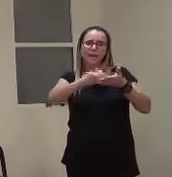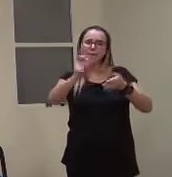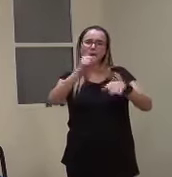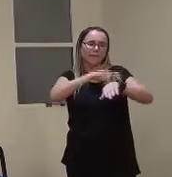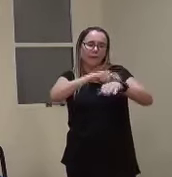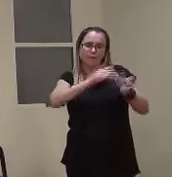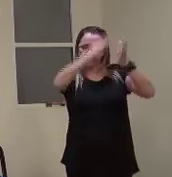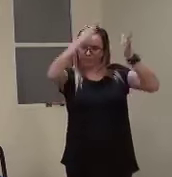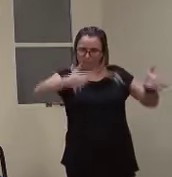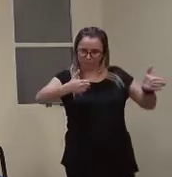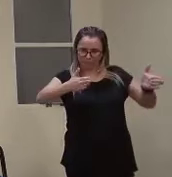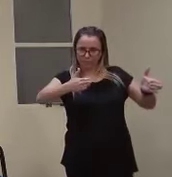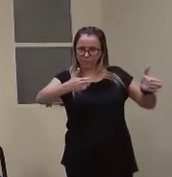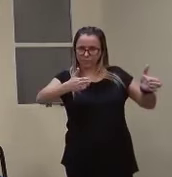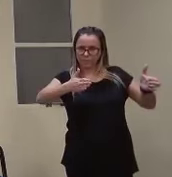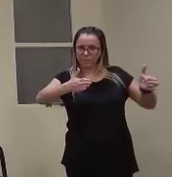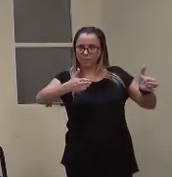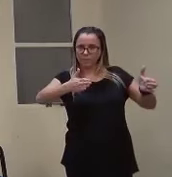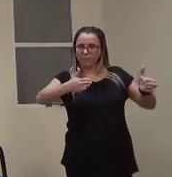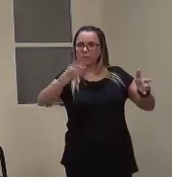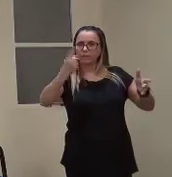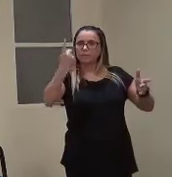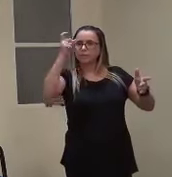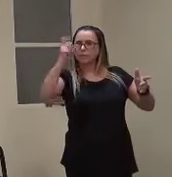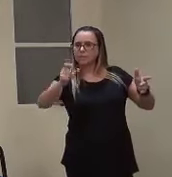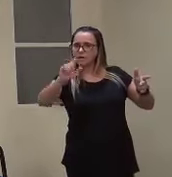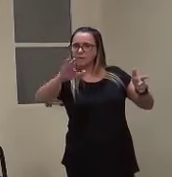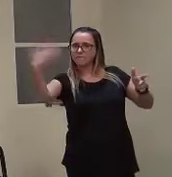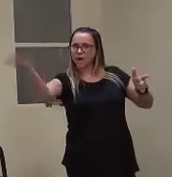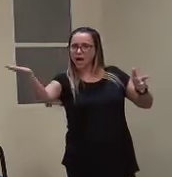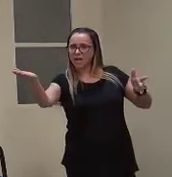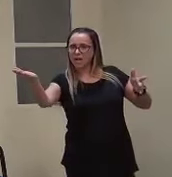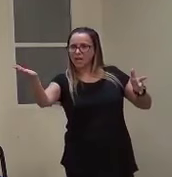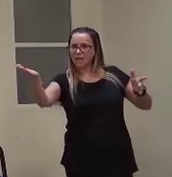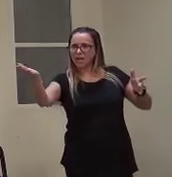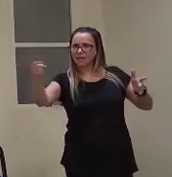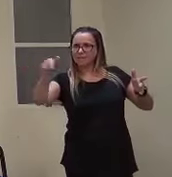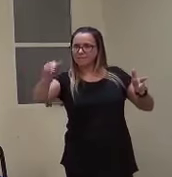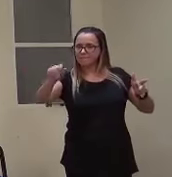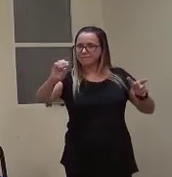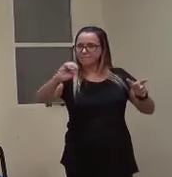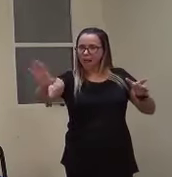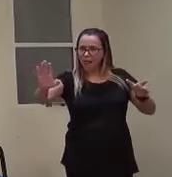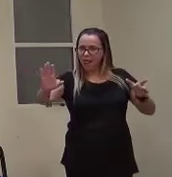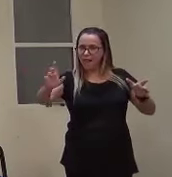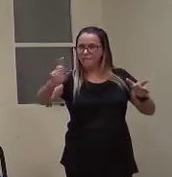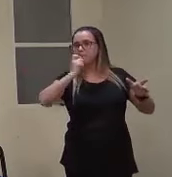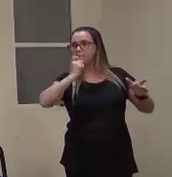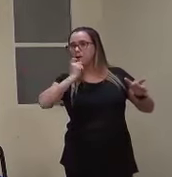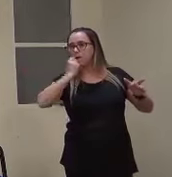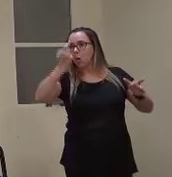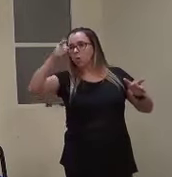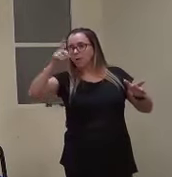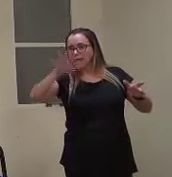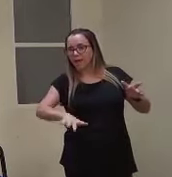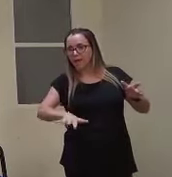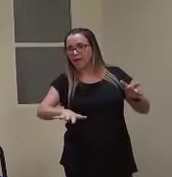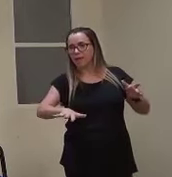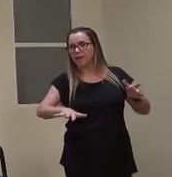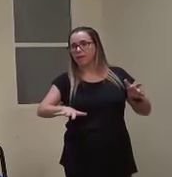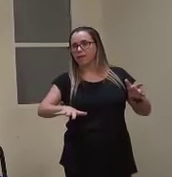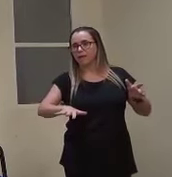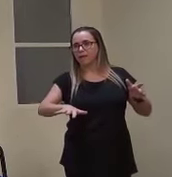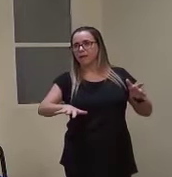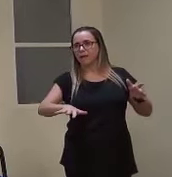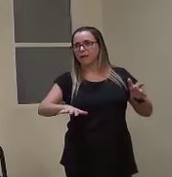a darlo tiempo aquello que aparece como disidencia por ejemplo un niño que